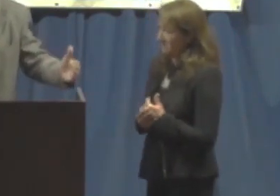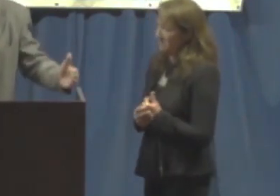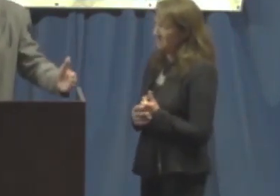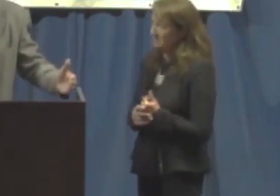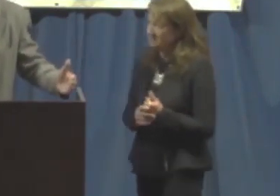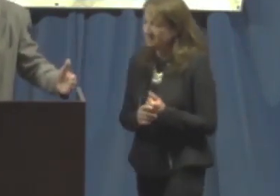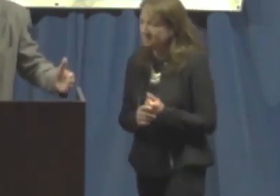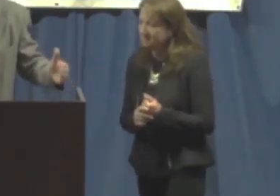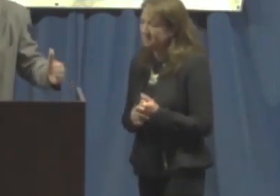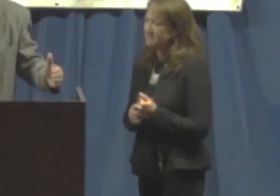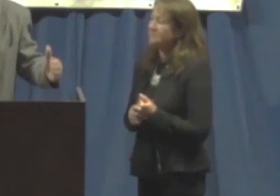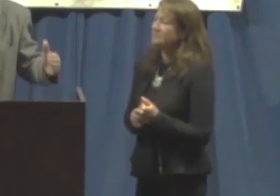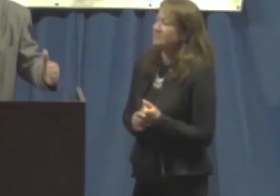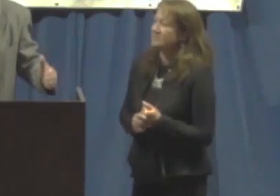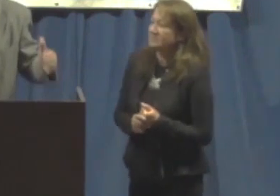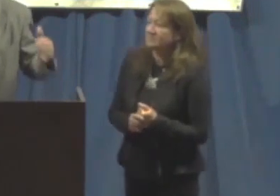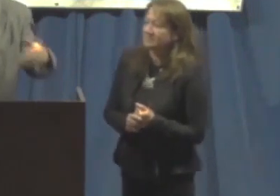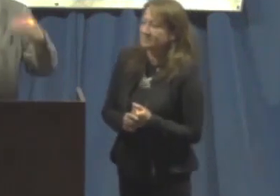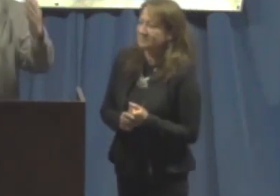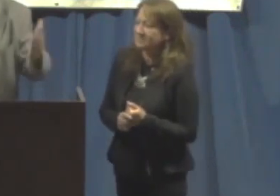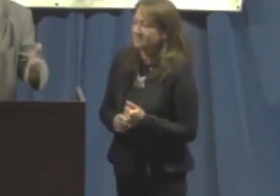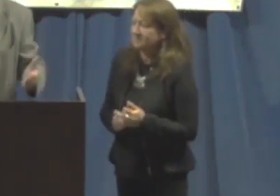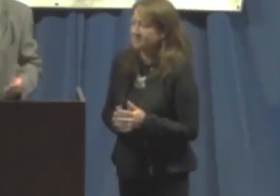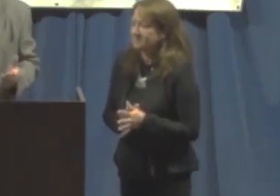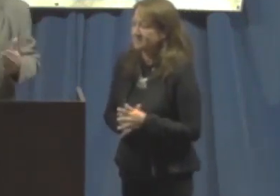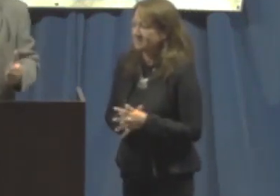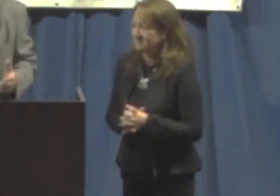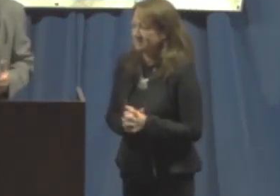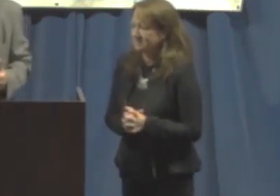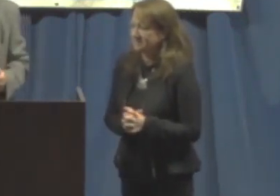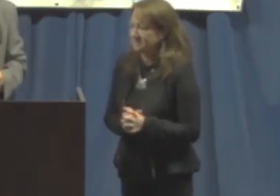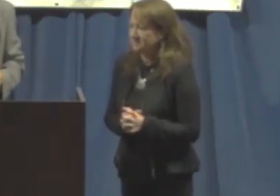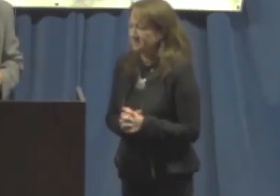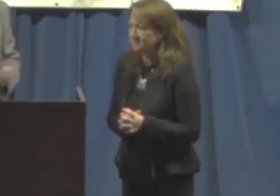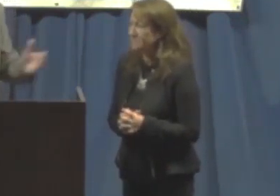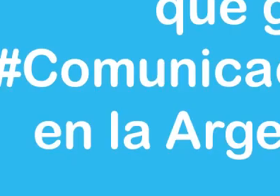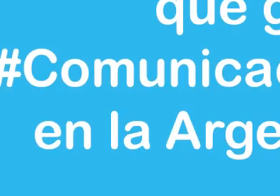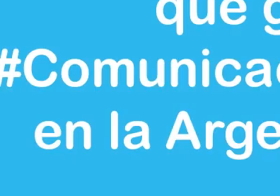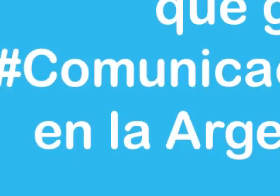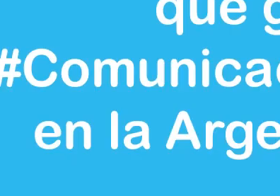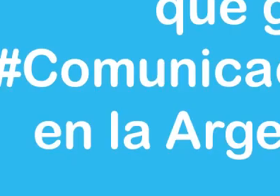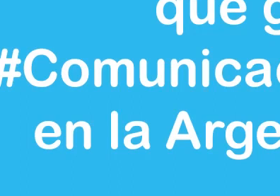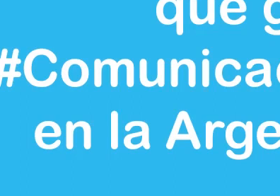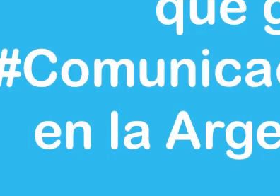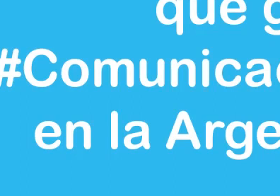territorio arrasado y eso es muy peligroso hacia el futuro muchas gracias compañeros